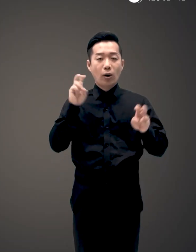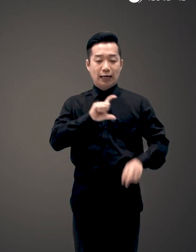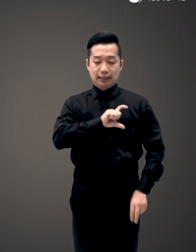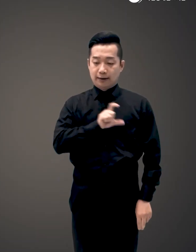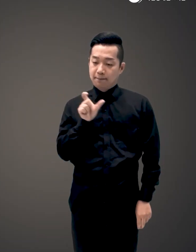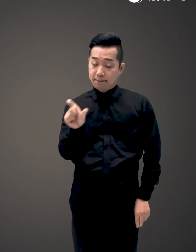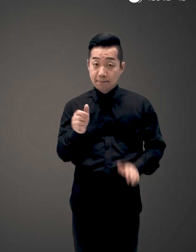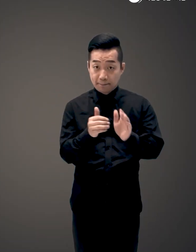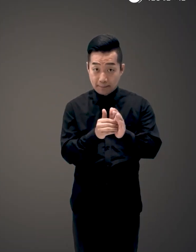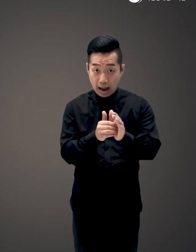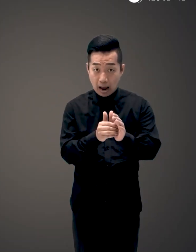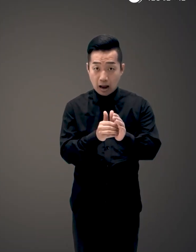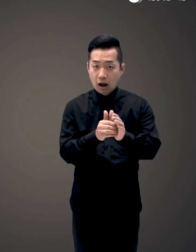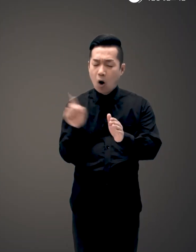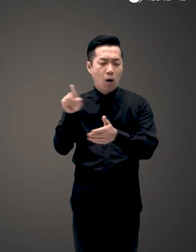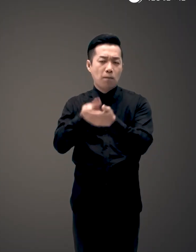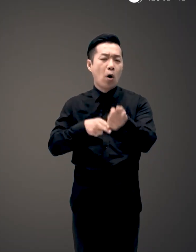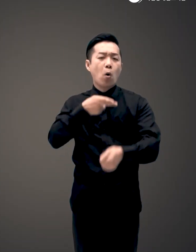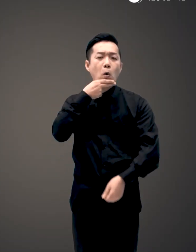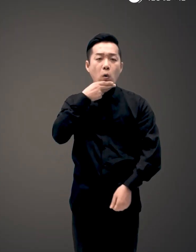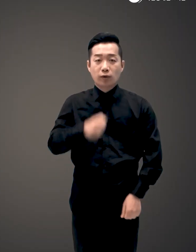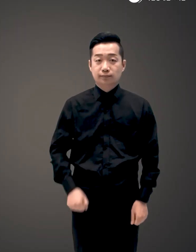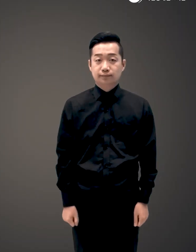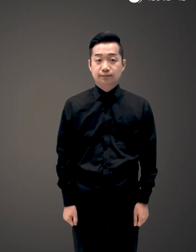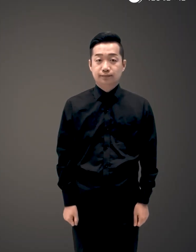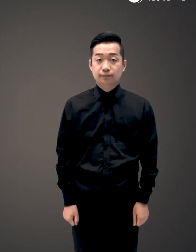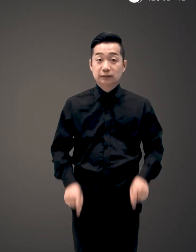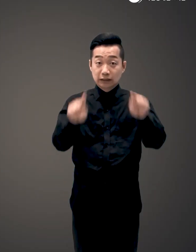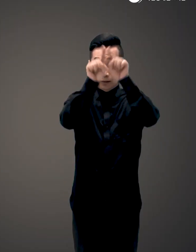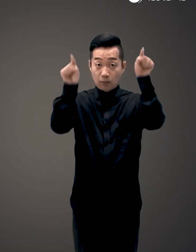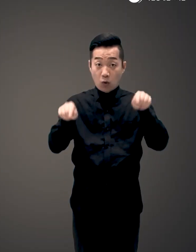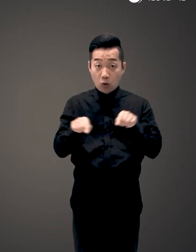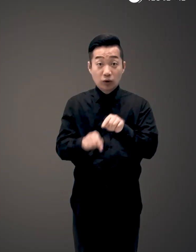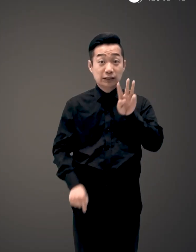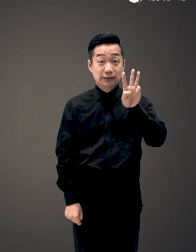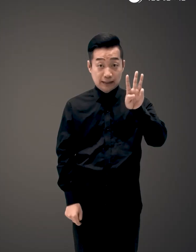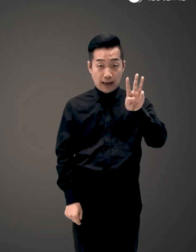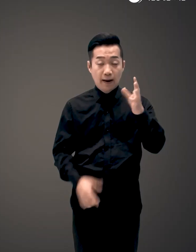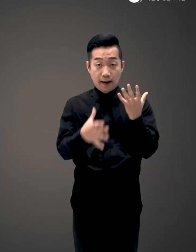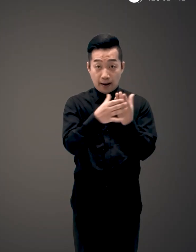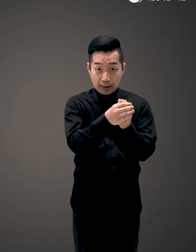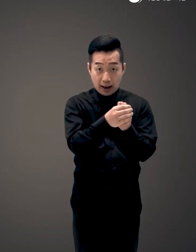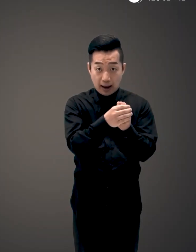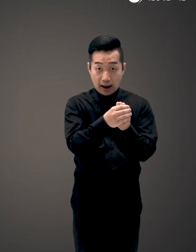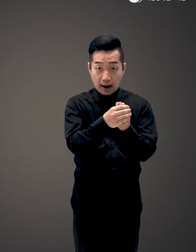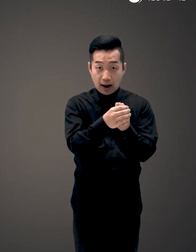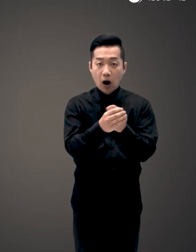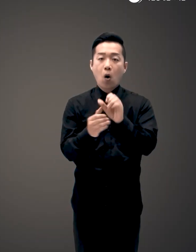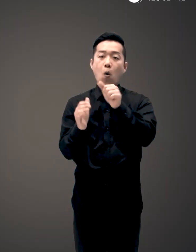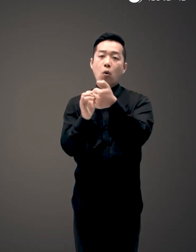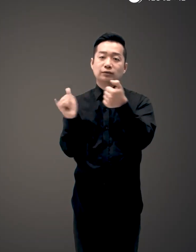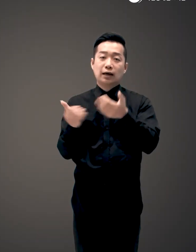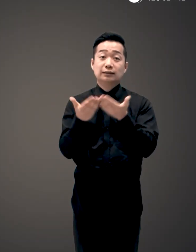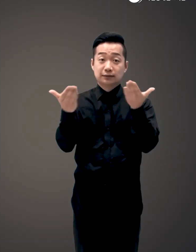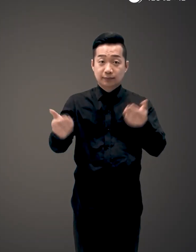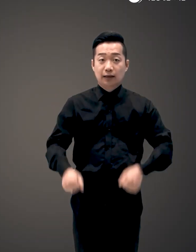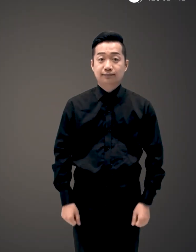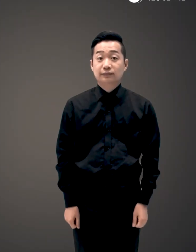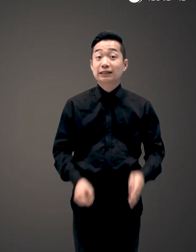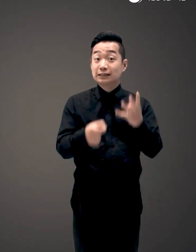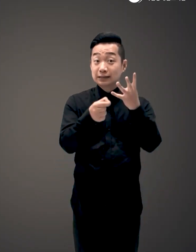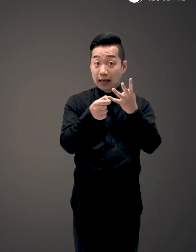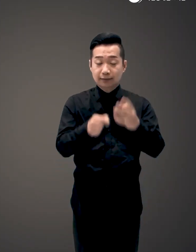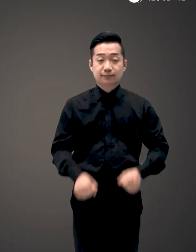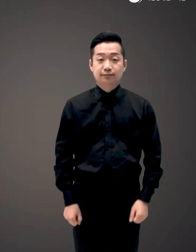로고를 박아가지고 이거 진짜 어디 팔지도 않는 겁니다. 마세스 포스터 3종 세트 총 50명에게 드릴